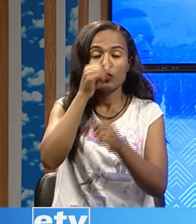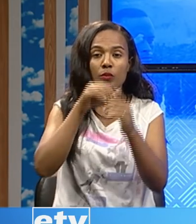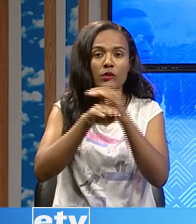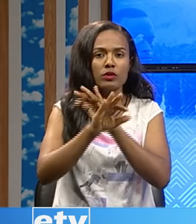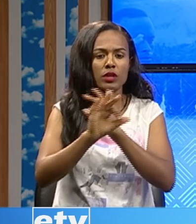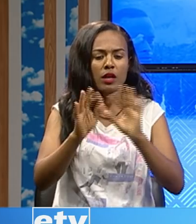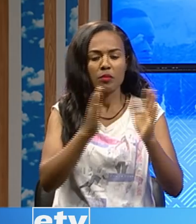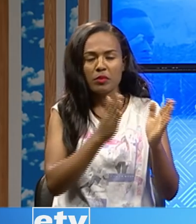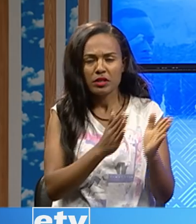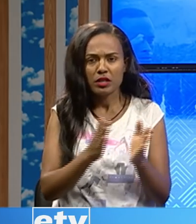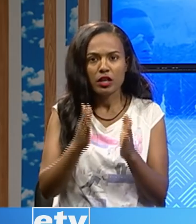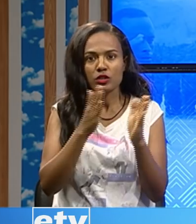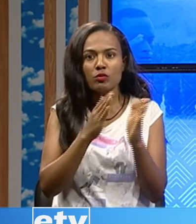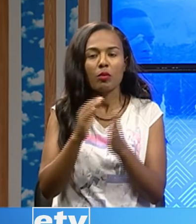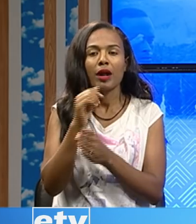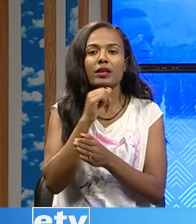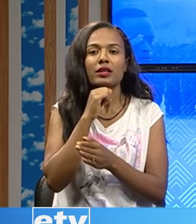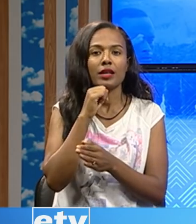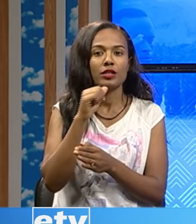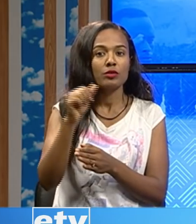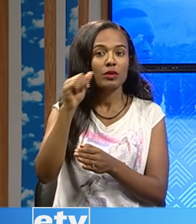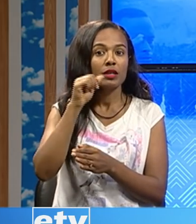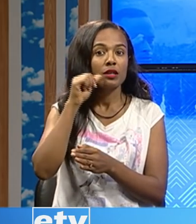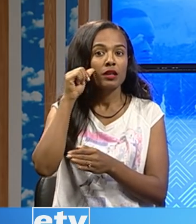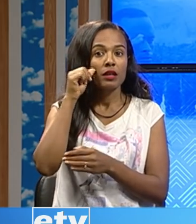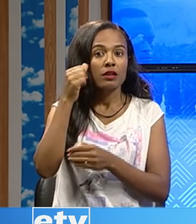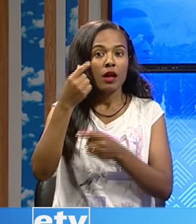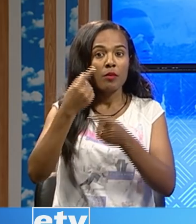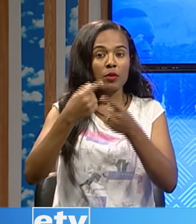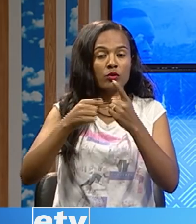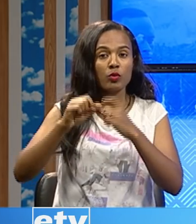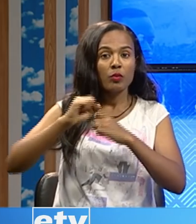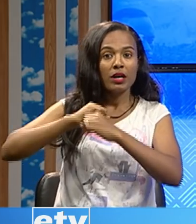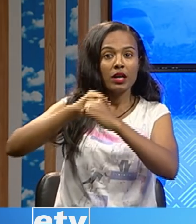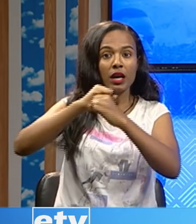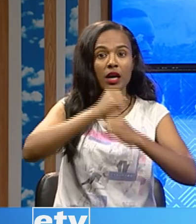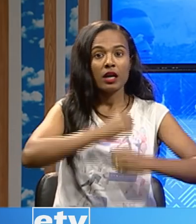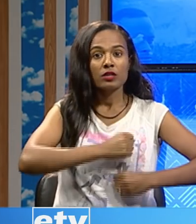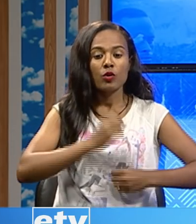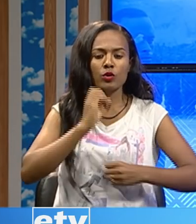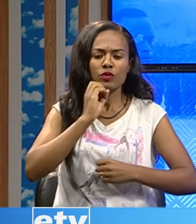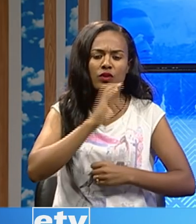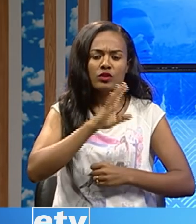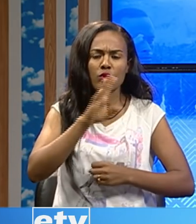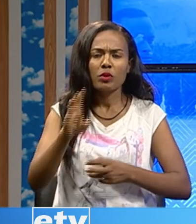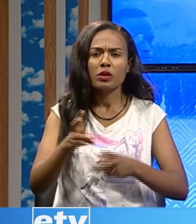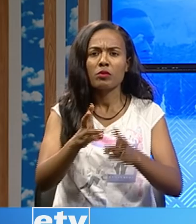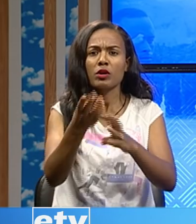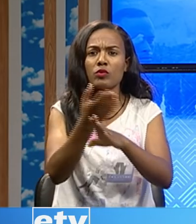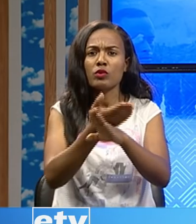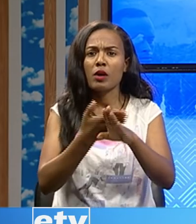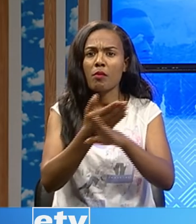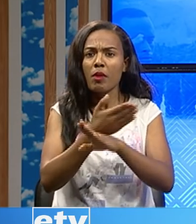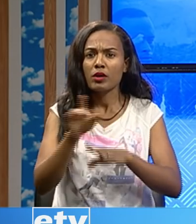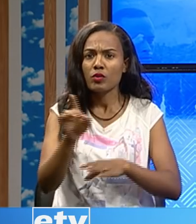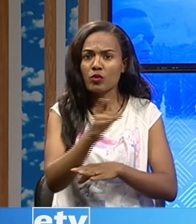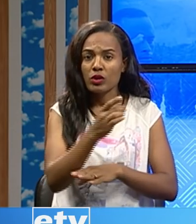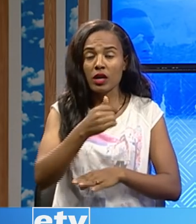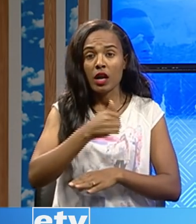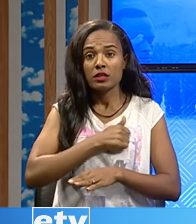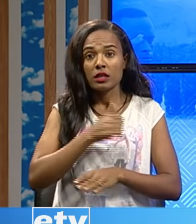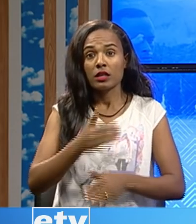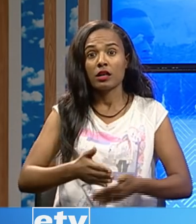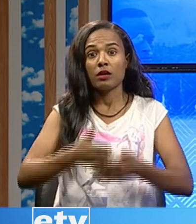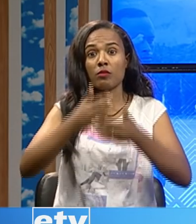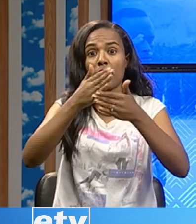ብንደራጅም ባንደራጅም እንደትናንትና መጥቶ መከላከያ ሰራዊት እንዳለ ፈርሰ ሄድና በየመንገዱ ለማኝ ሁን የራሴ መከላከያ ገነባለው